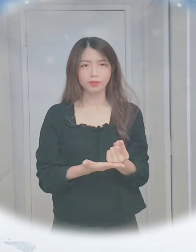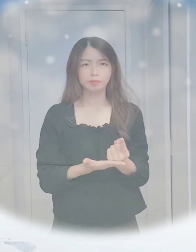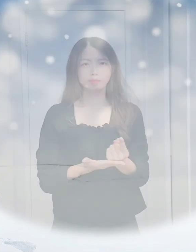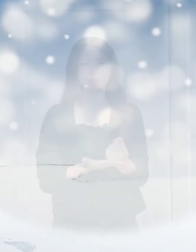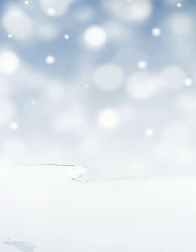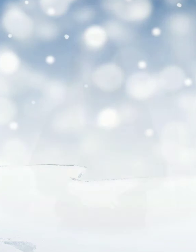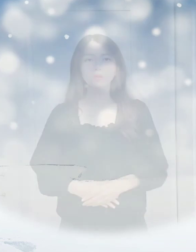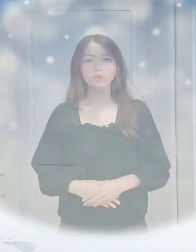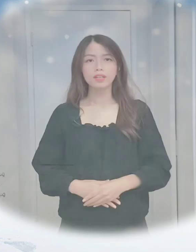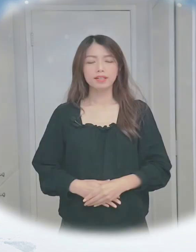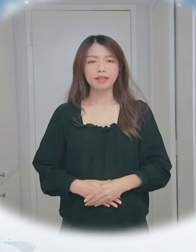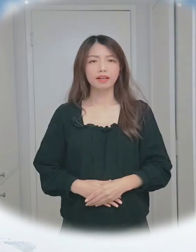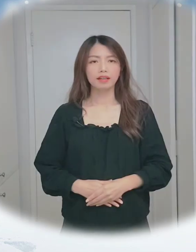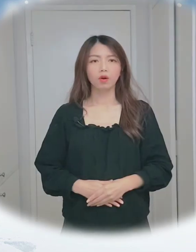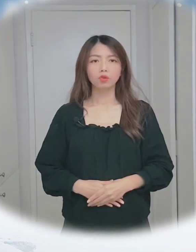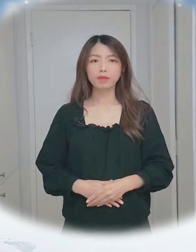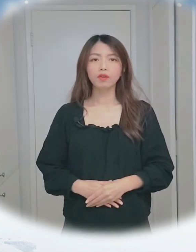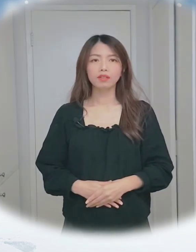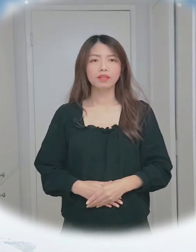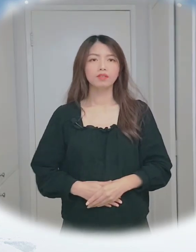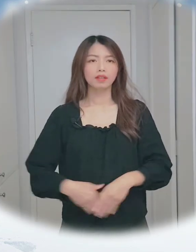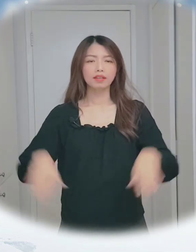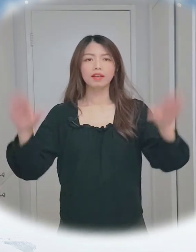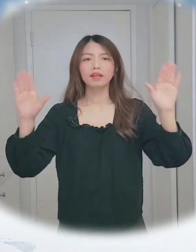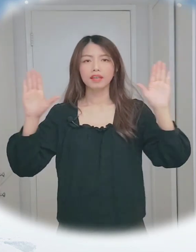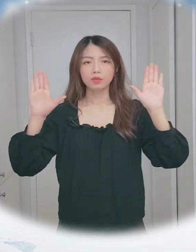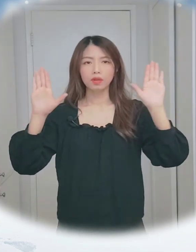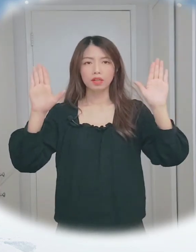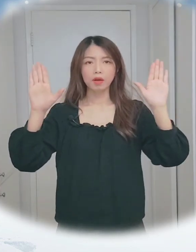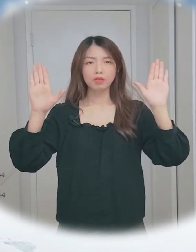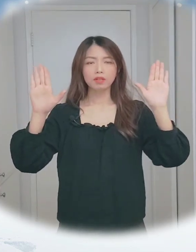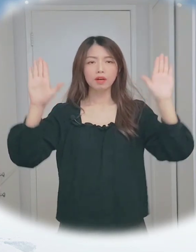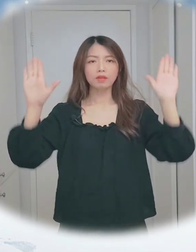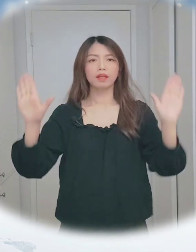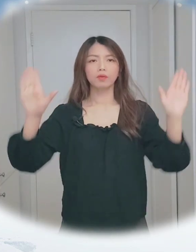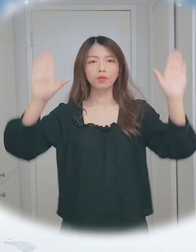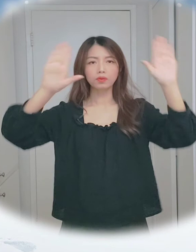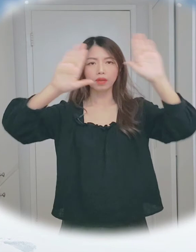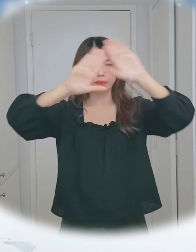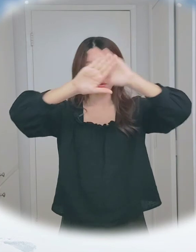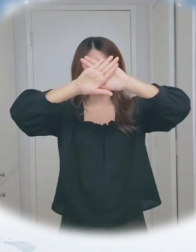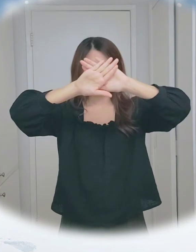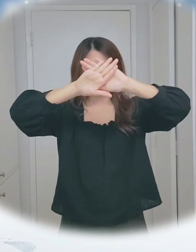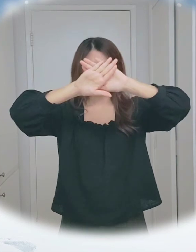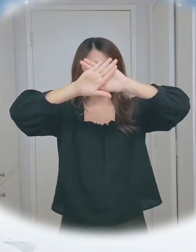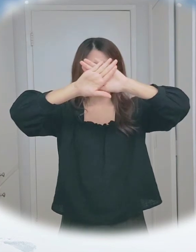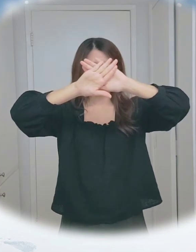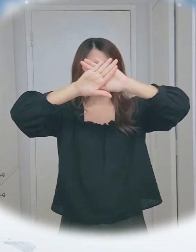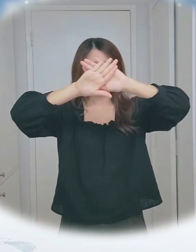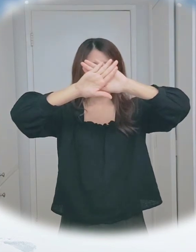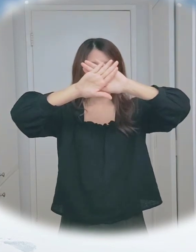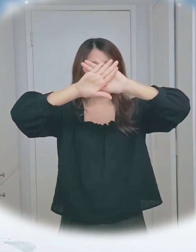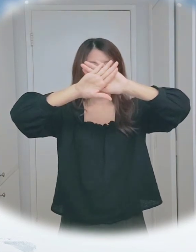오셨대요. 어두운 이 세상을 어둡다라고 한 뜻의 수어는 양손을 이렇게 펴주셔서 그대로 눈앞에 교체해주시면